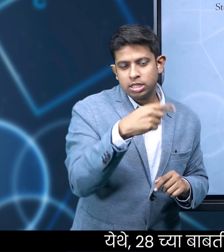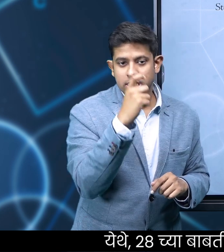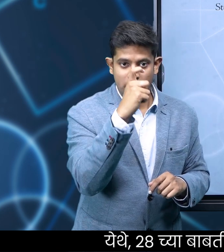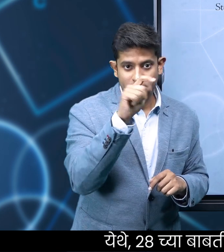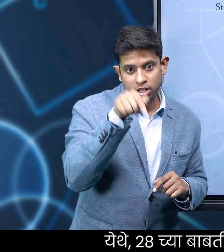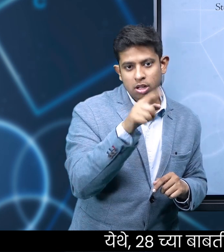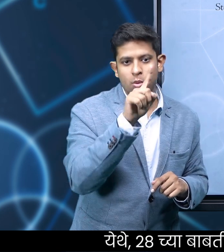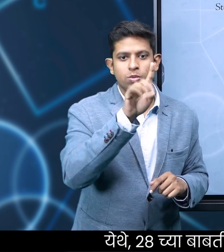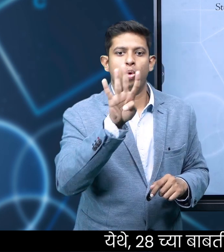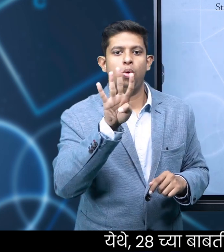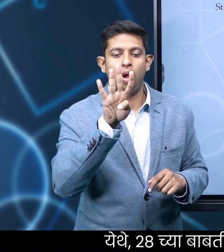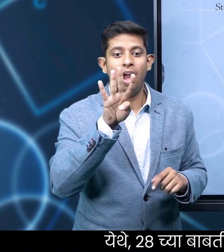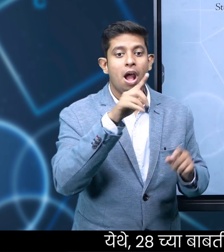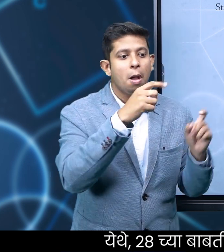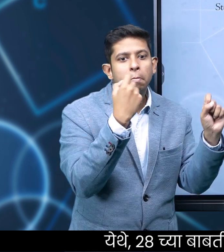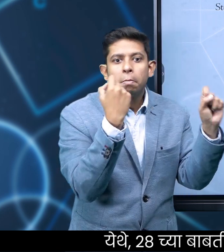14 आणि 28 आहेत.